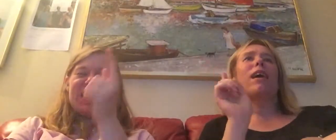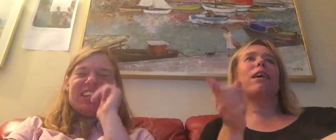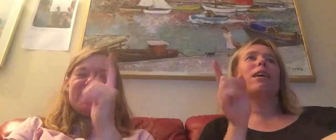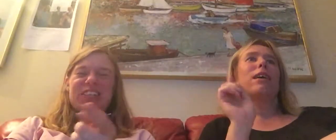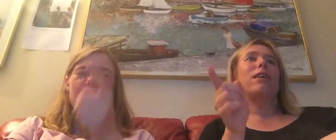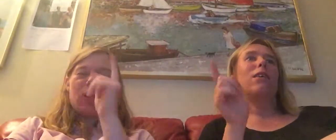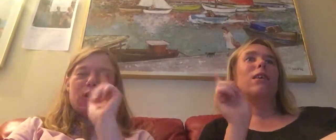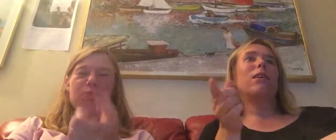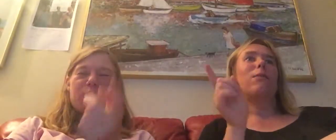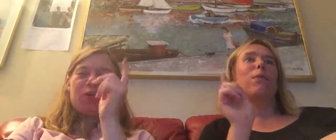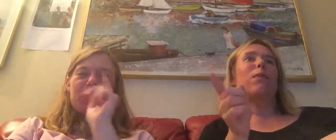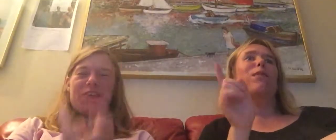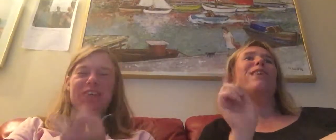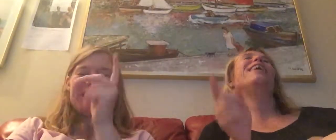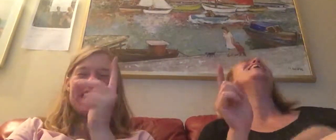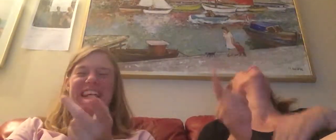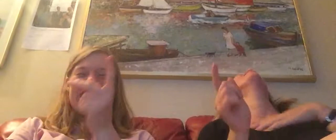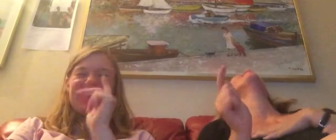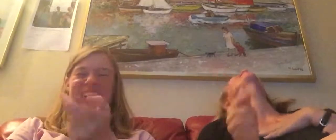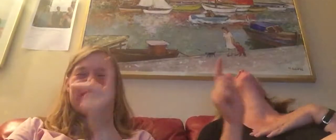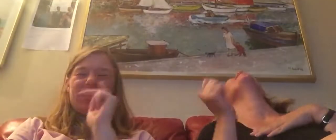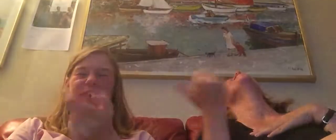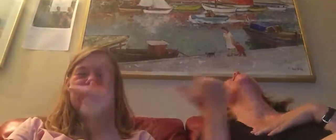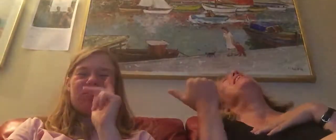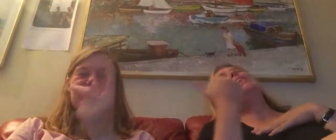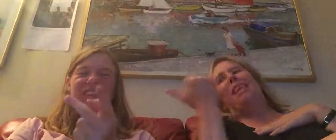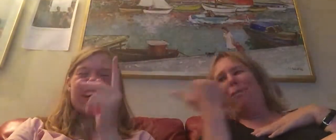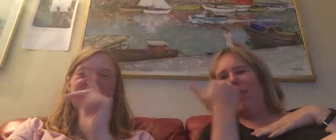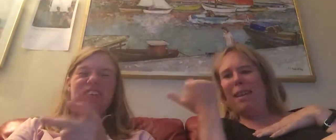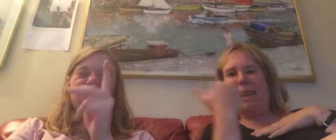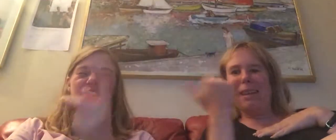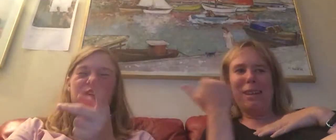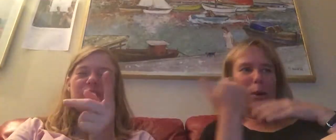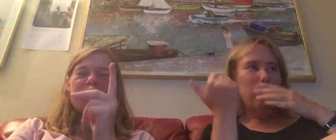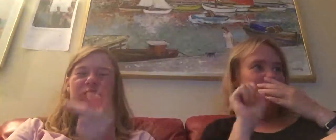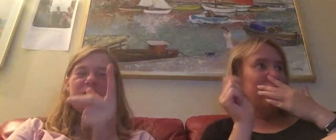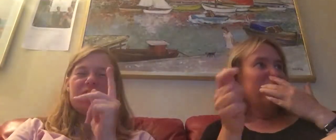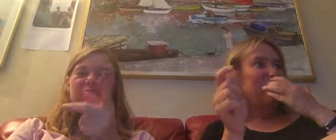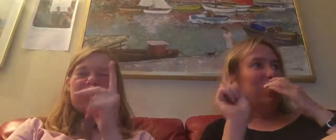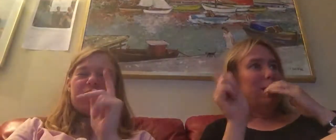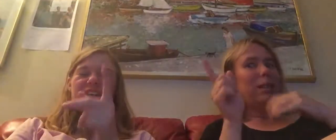Jag må leva. Jag må leva. Du får ge henne ett jobb.